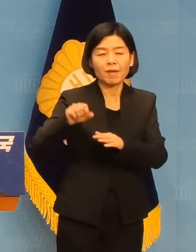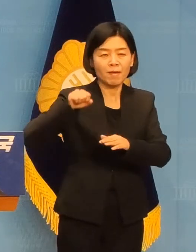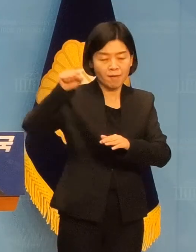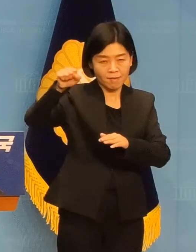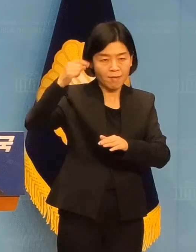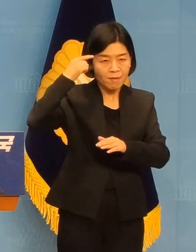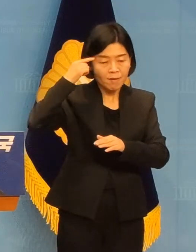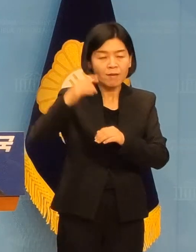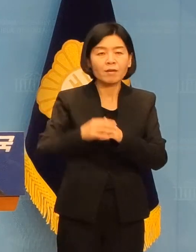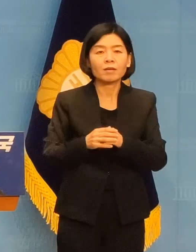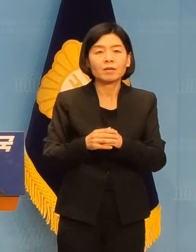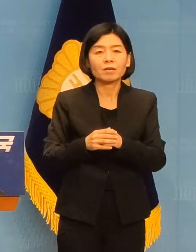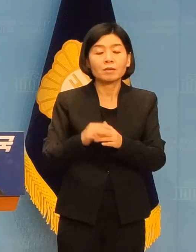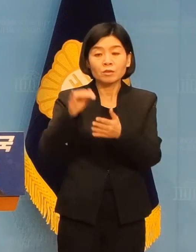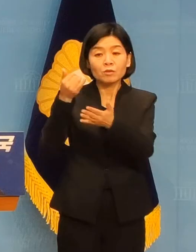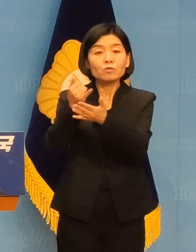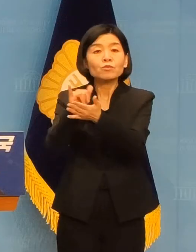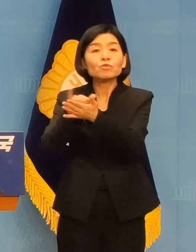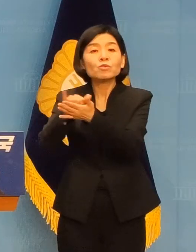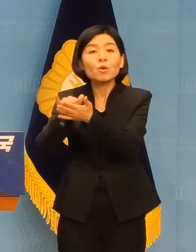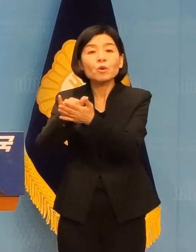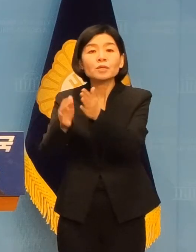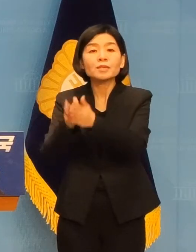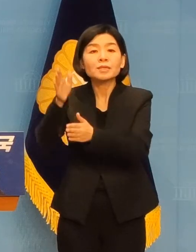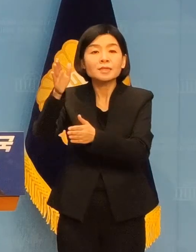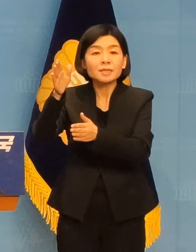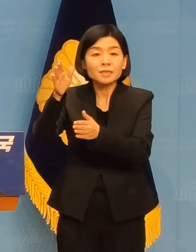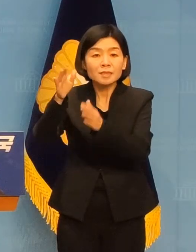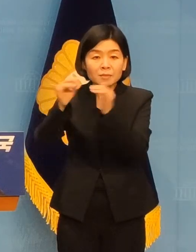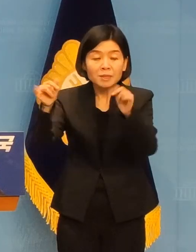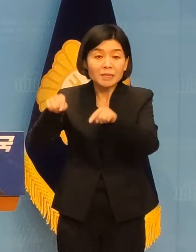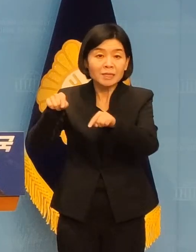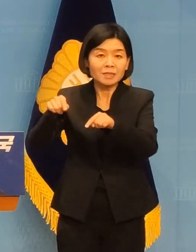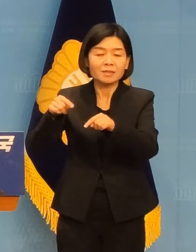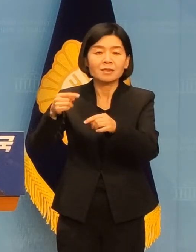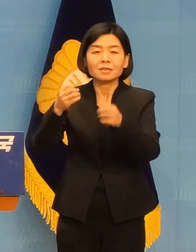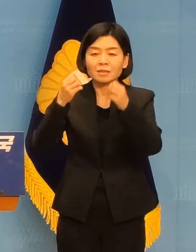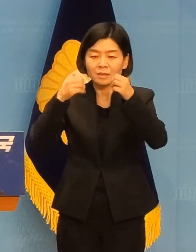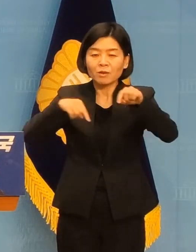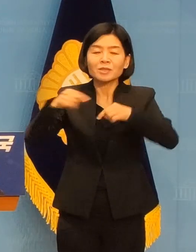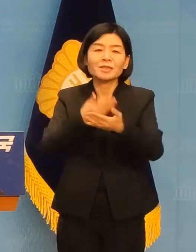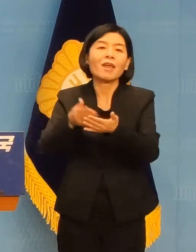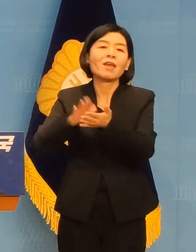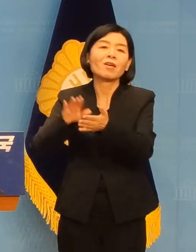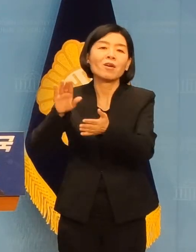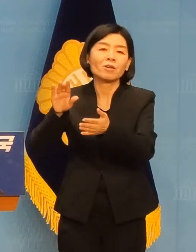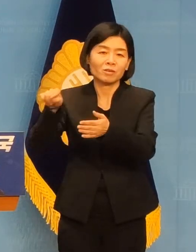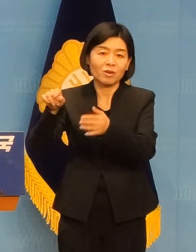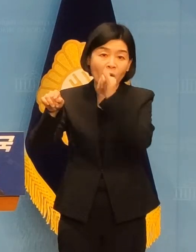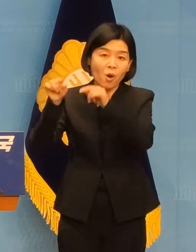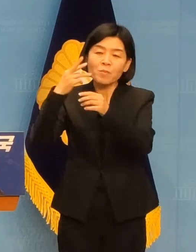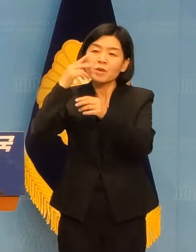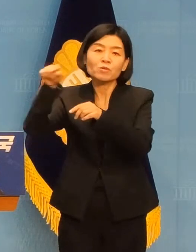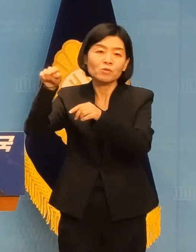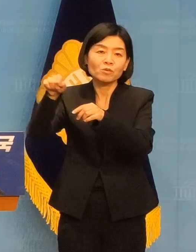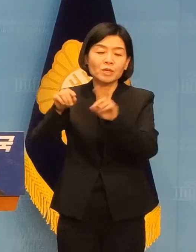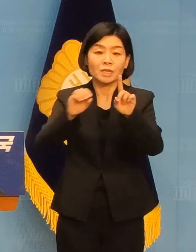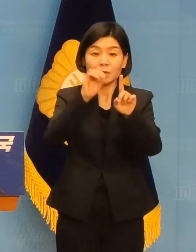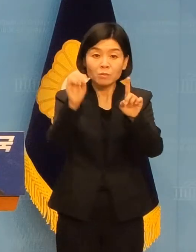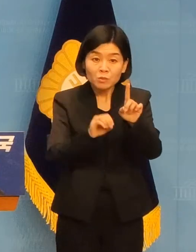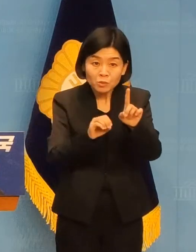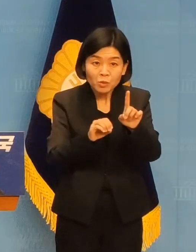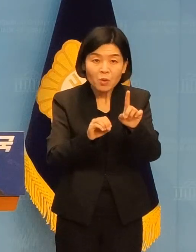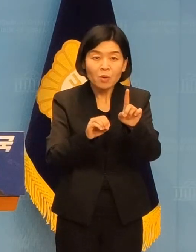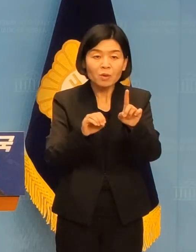시민은 강력한 정치 개혁에 나섰습니다. 1%의 지지율로 출발한 조람 맘다니